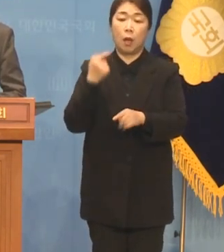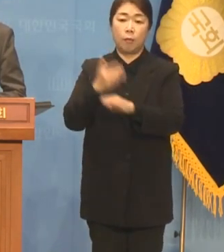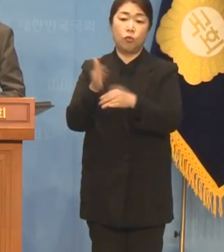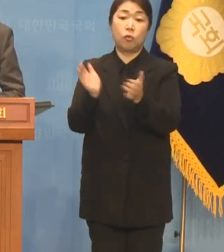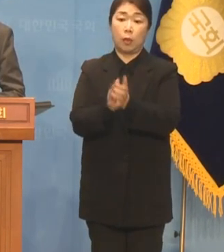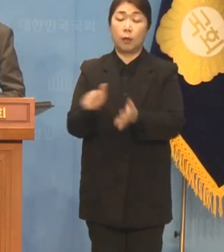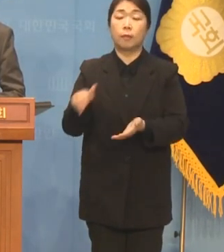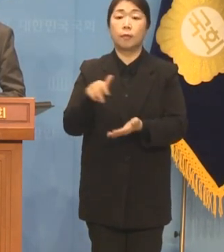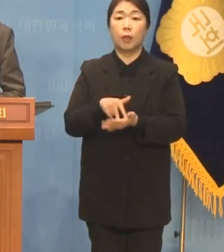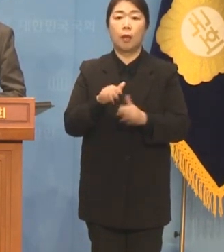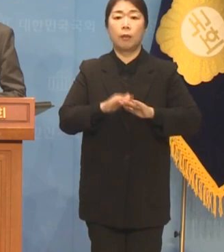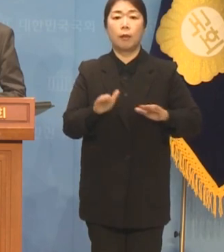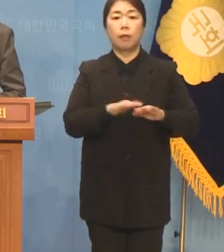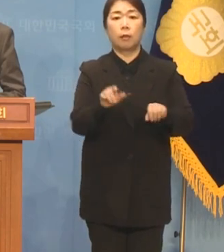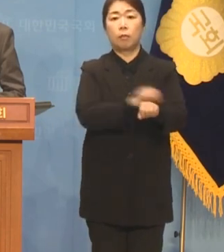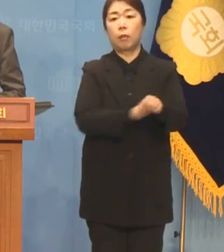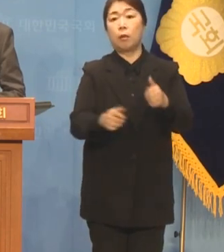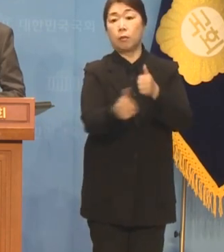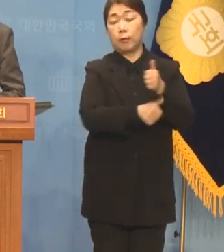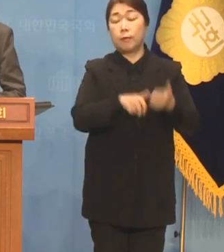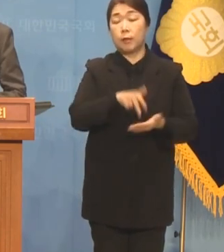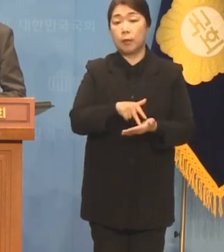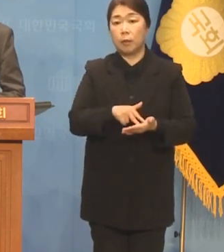더불어민주당 대책특위는